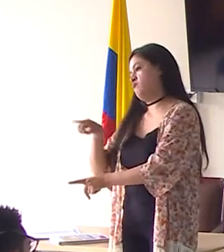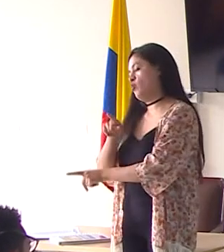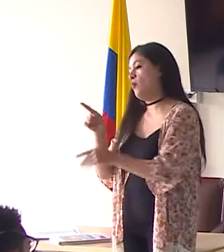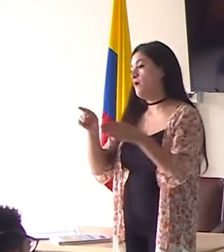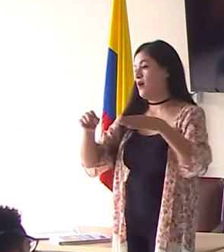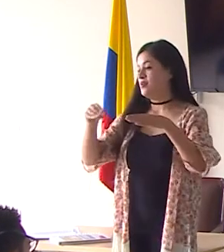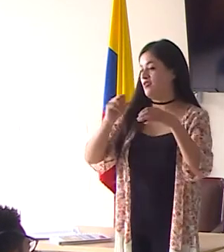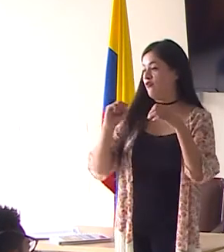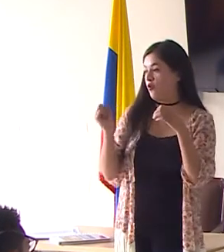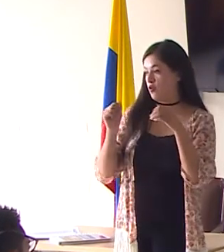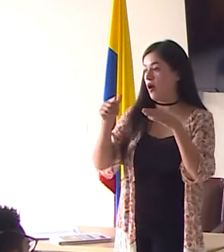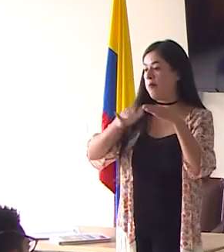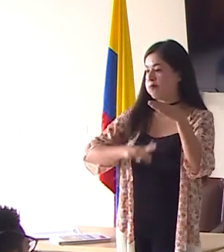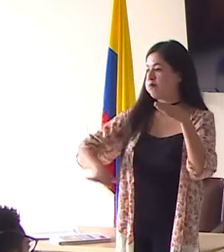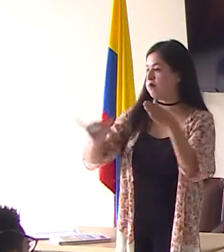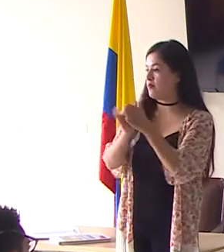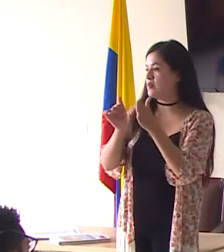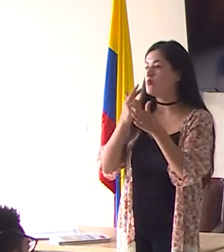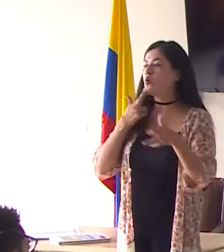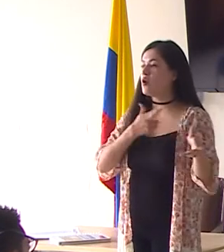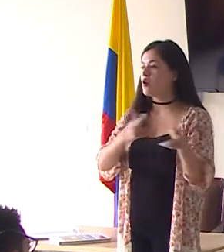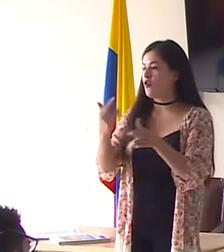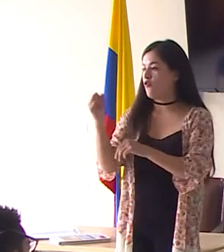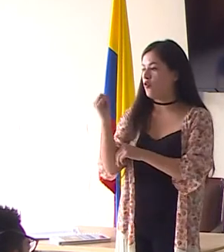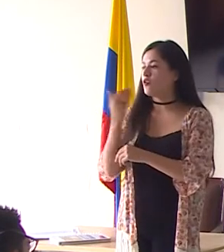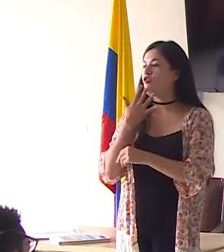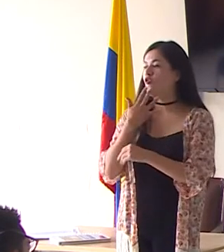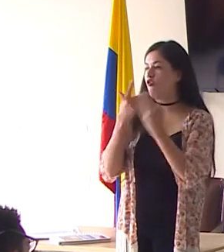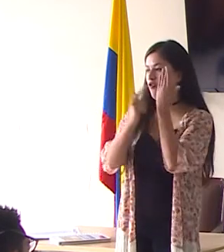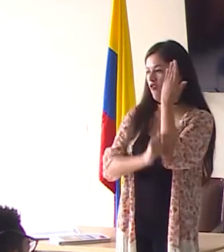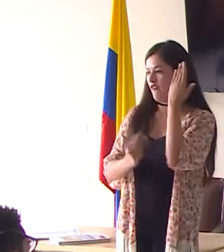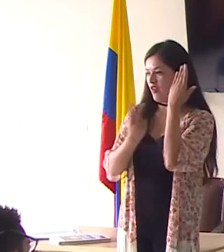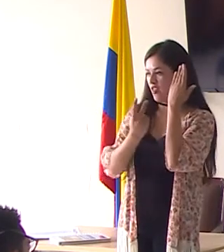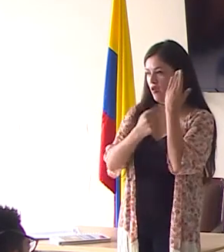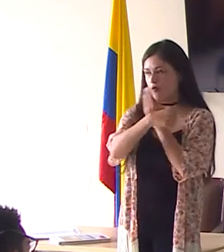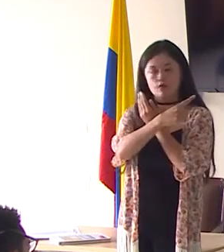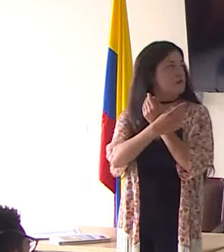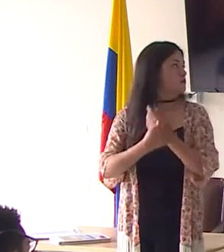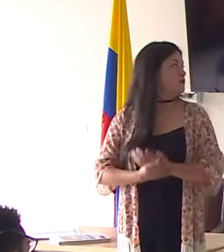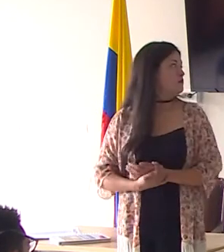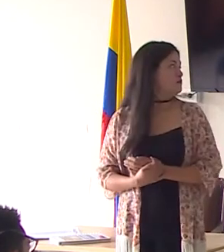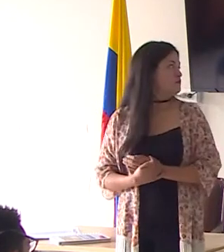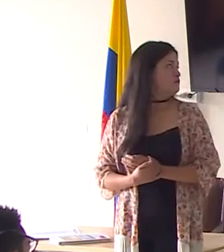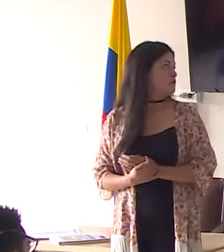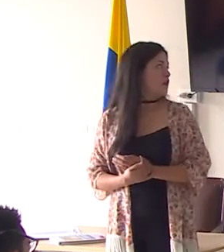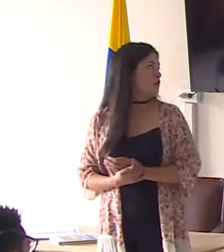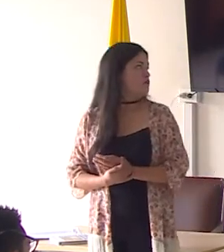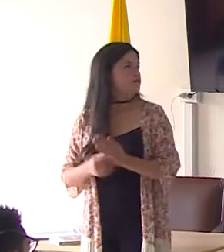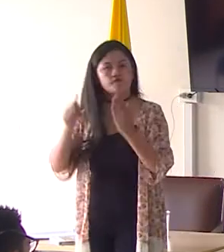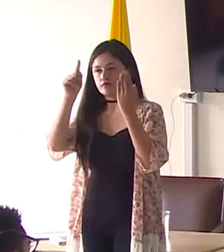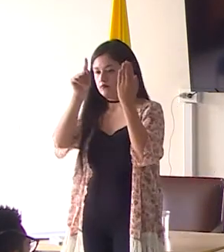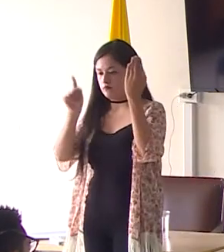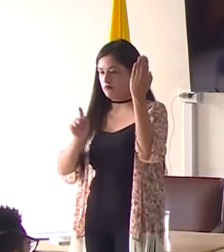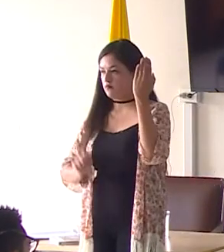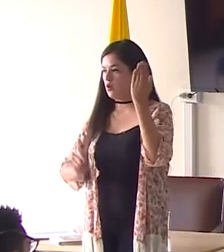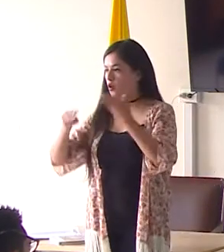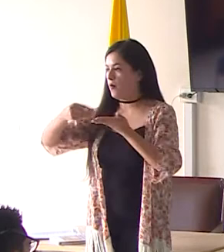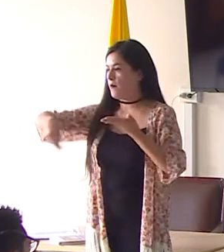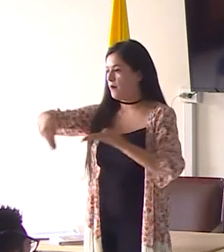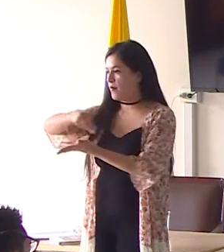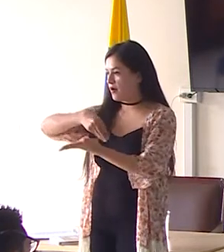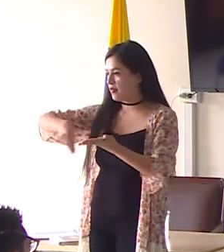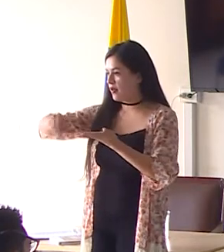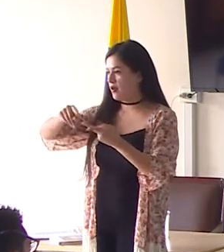parte de la cuenca del río bogotá que esto está que está en verde entonces tenemos acá bogotá este es el río magdalena la sabana o gota acá